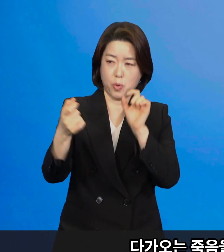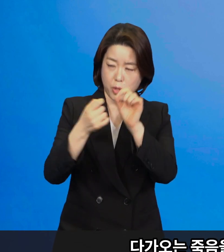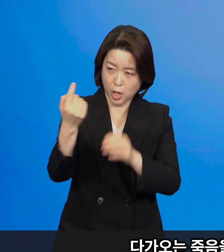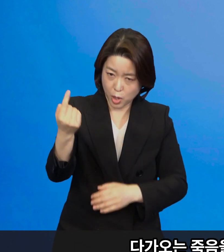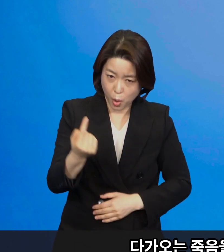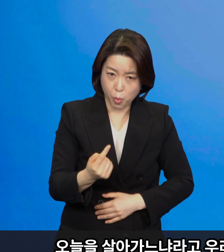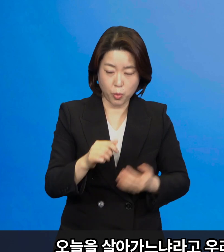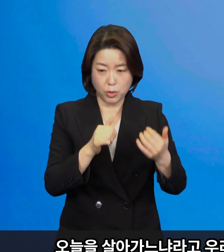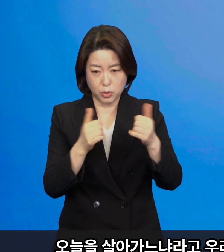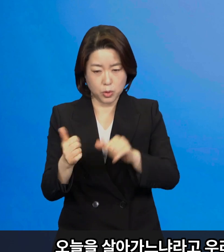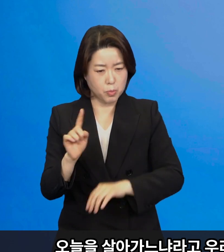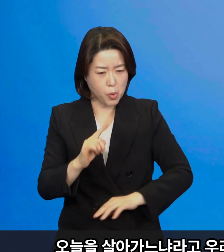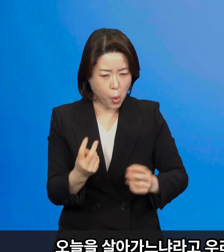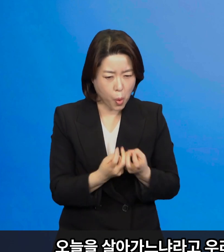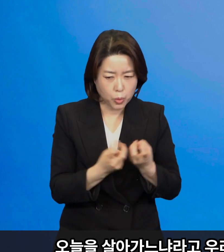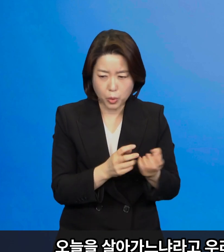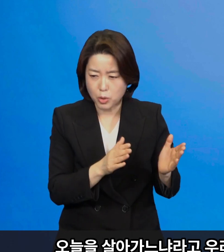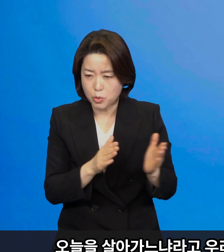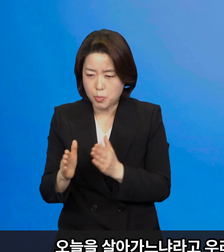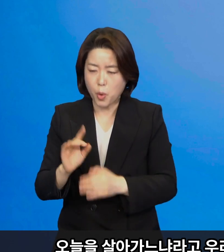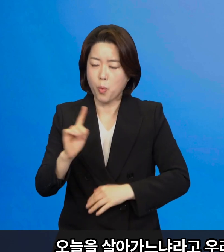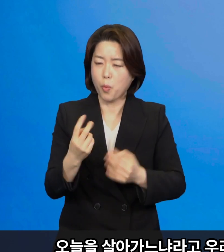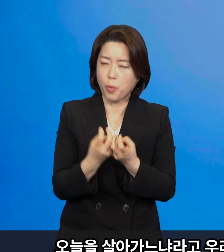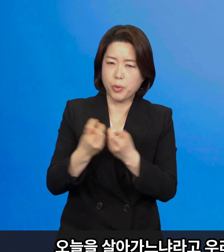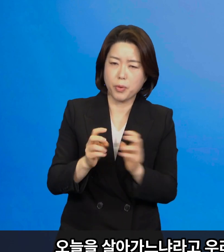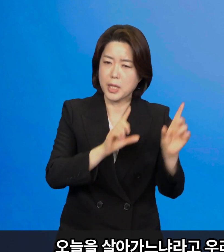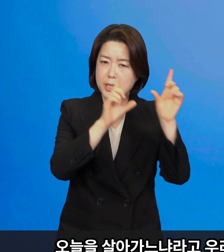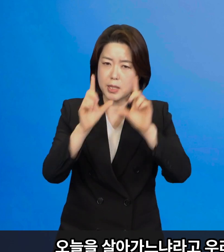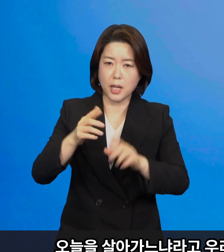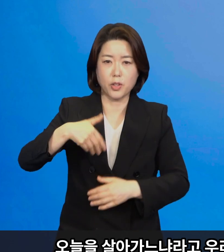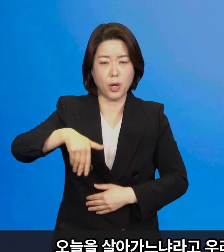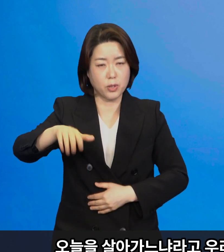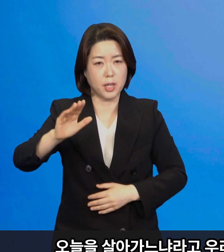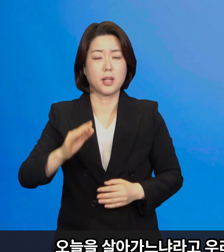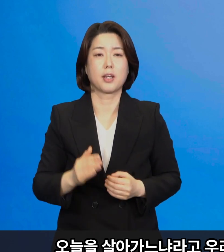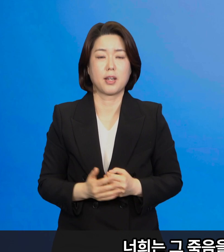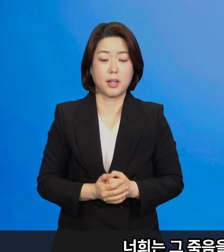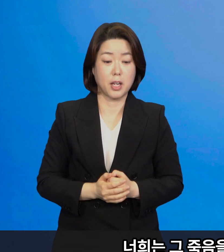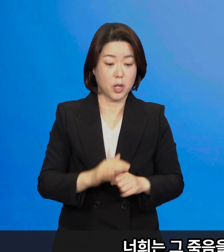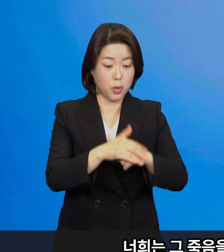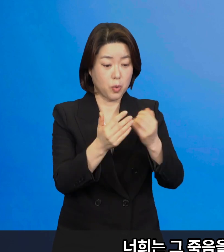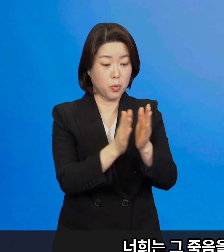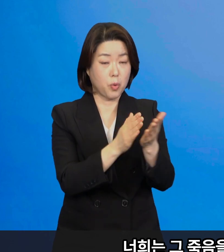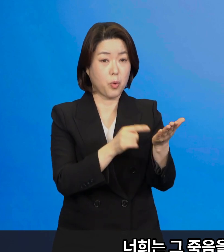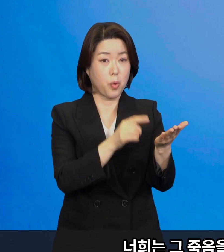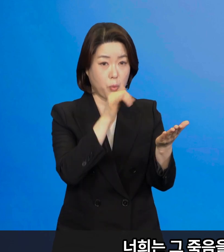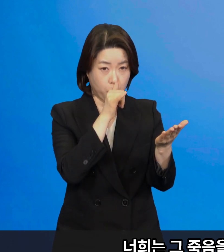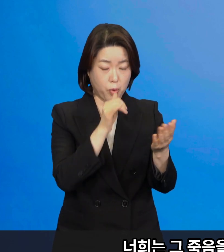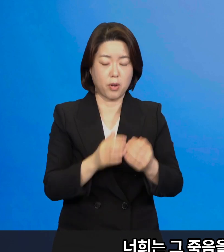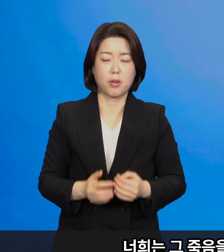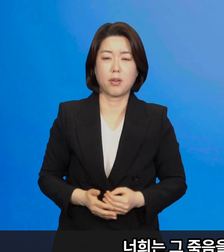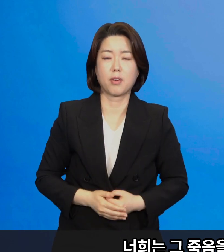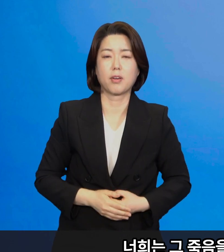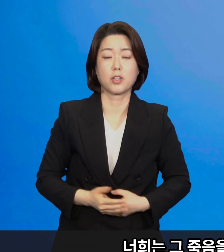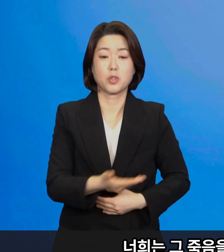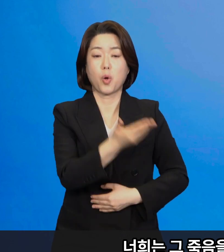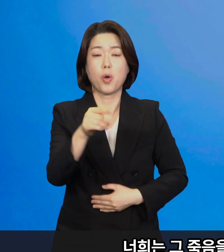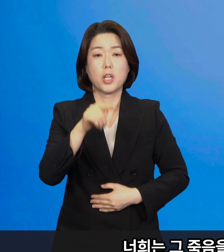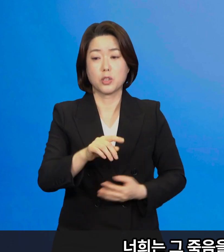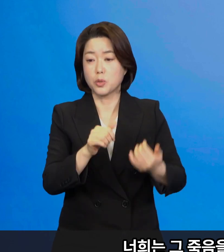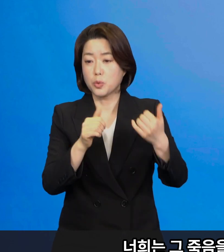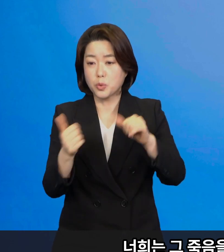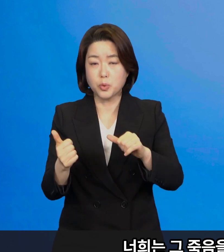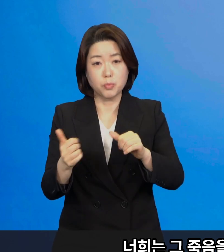어떻게 준비하고 오늘을 살아가느냐라고 우리에게 하나님은 묻고 있습니다. 너희는 그 죽음을